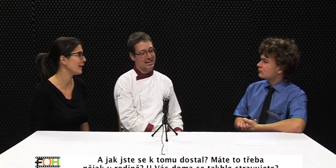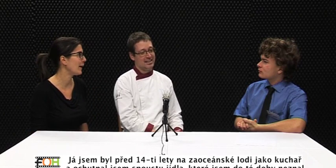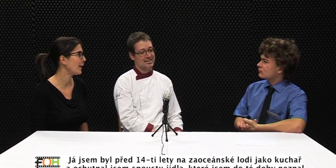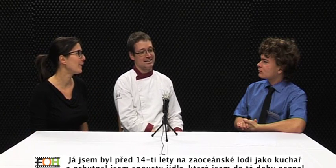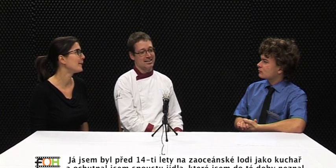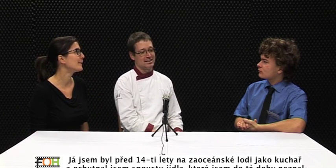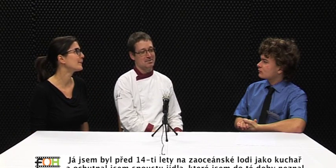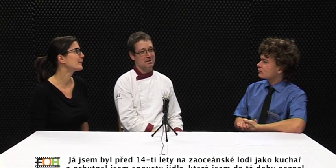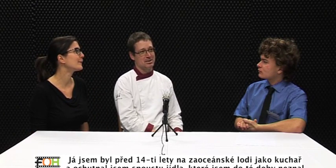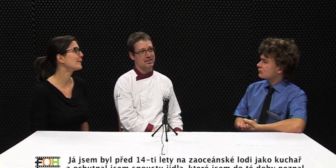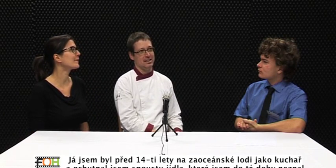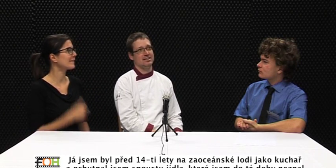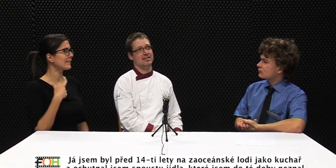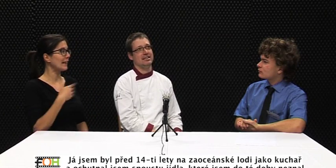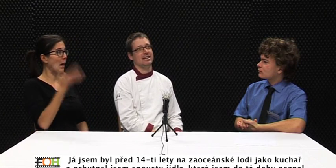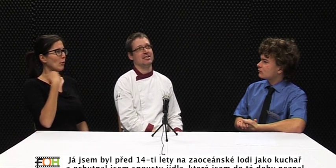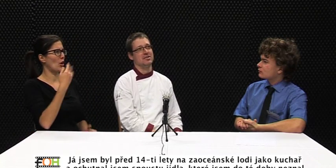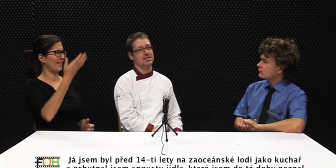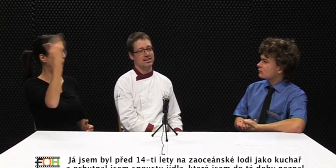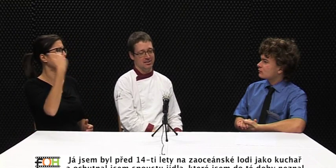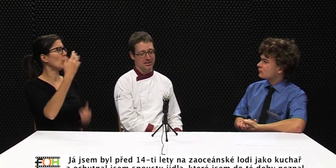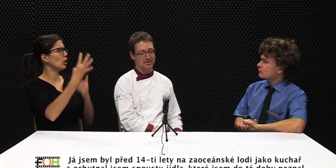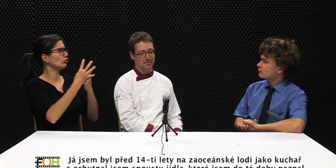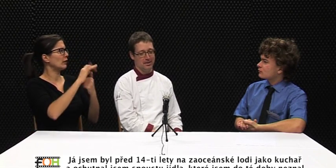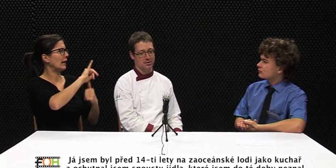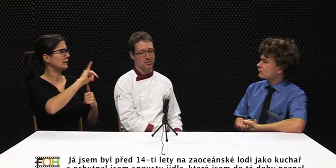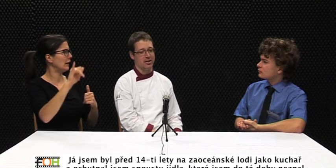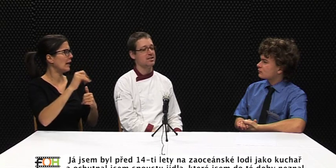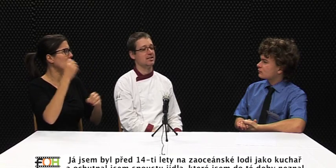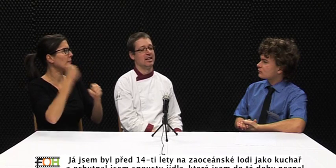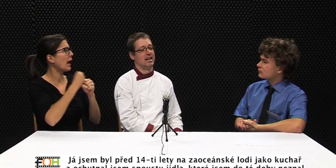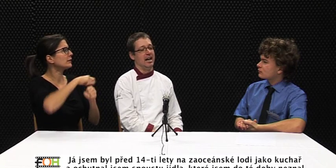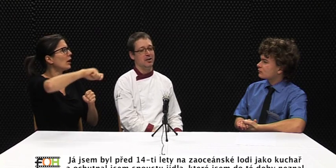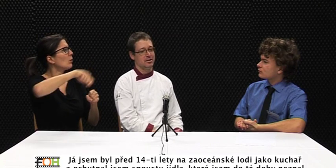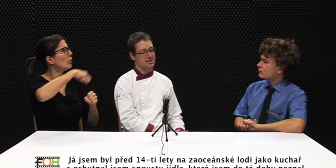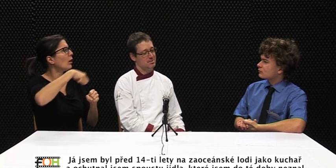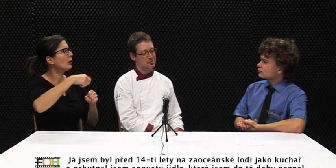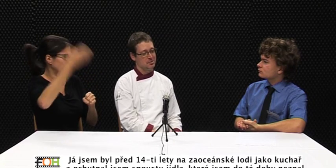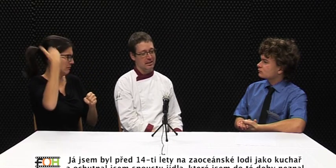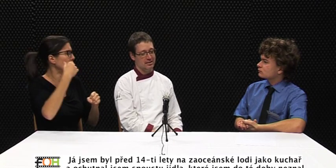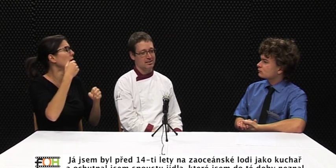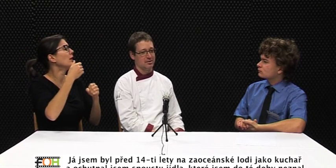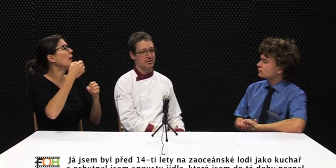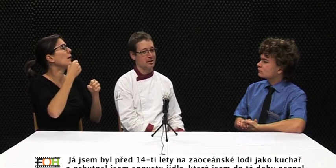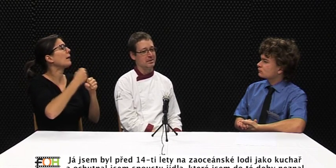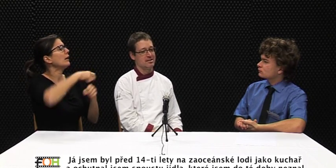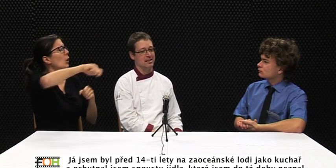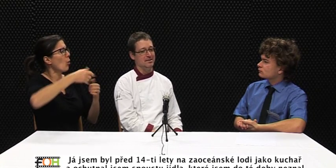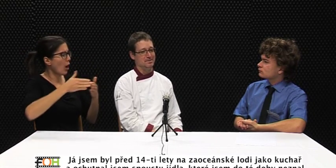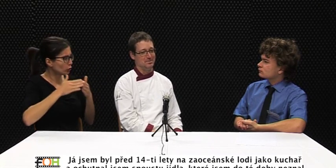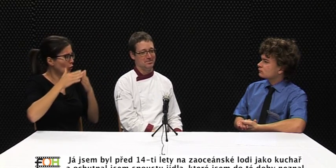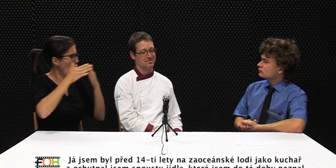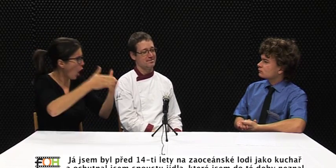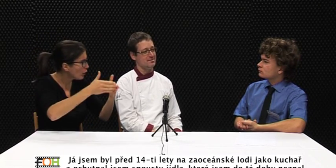dostal? Já jsem byl před 14 lety na zaoceánské lodi jako kuchař a chutnal jsem spoustu jídla, který jsem do té doby